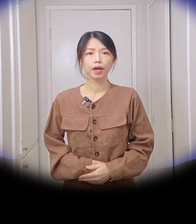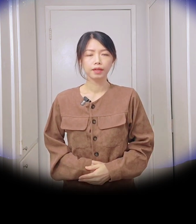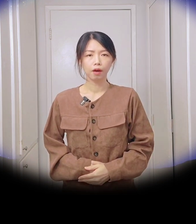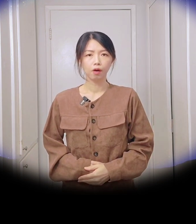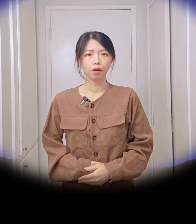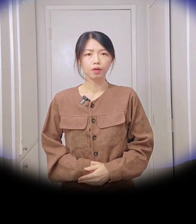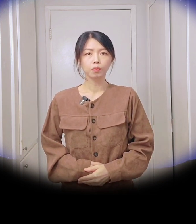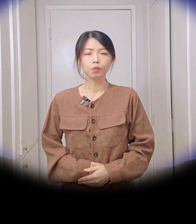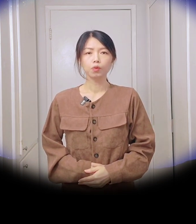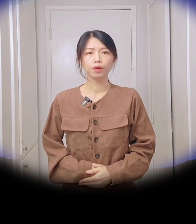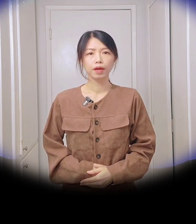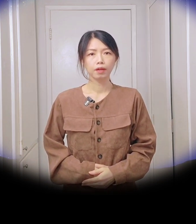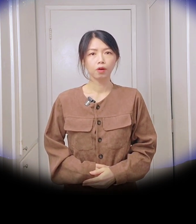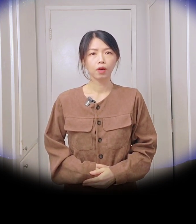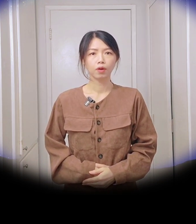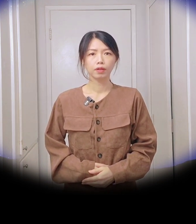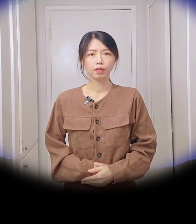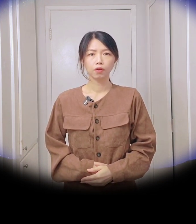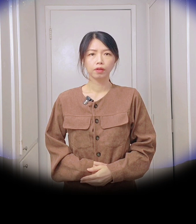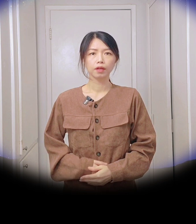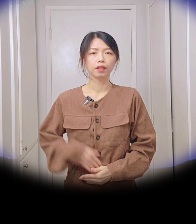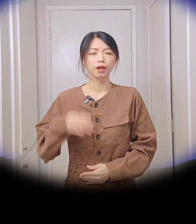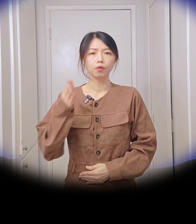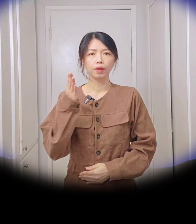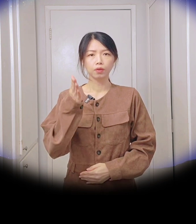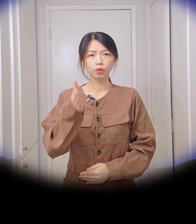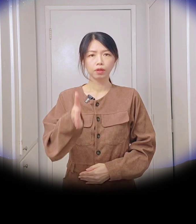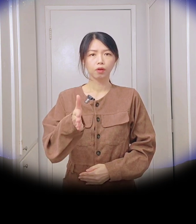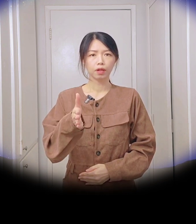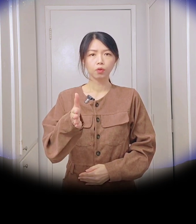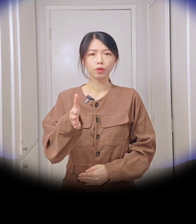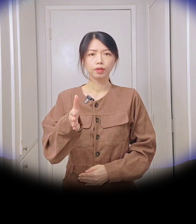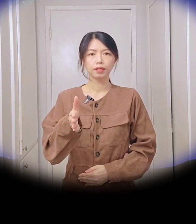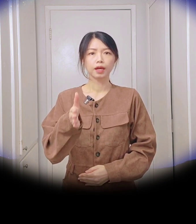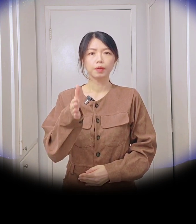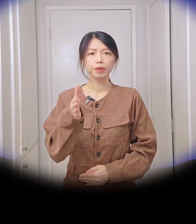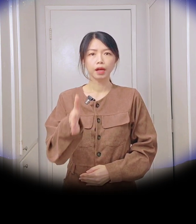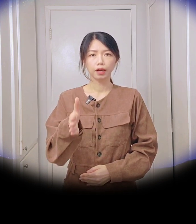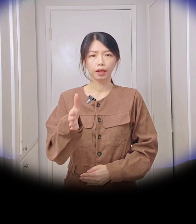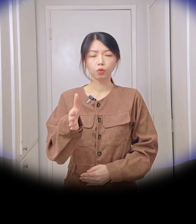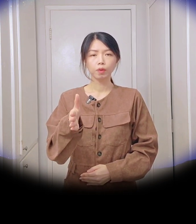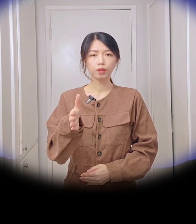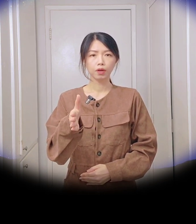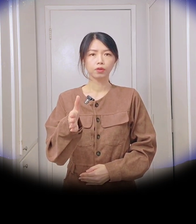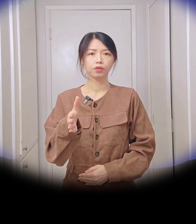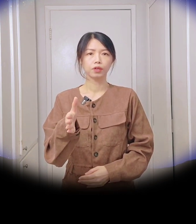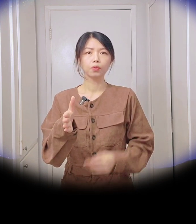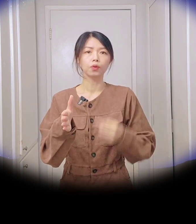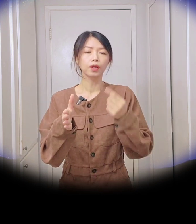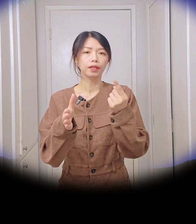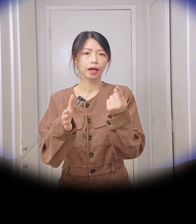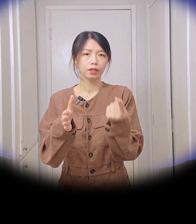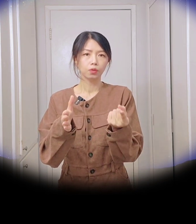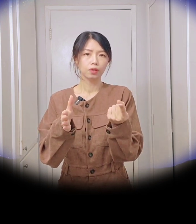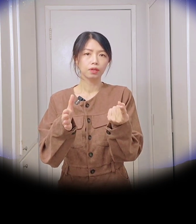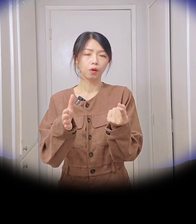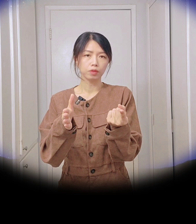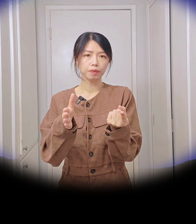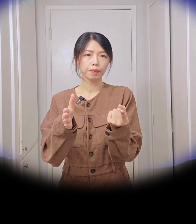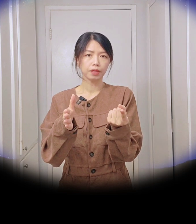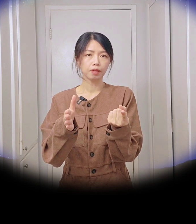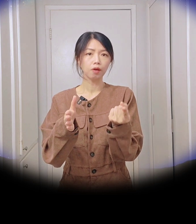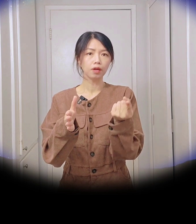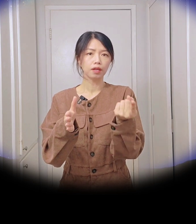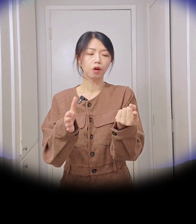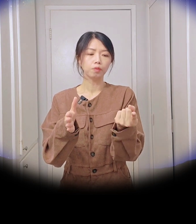우리를 위해서, 뭐뭐 위해서라고 한 뒤의 수어는 왼손은 이렇게 손끝이 앞을 향하게 똑바로 세워주시고 다른 손은